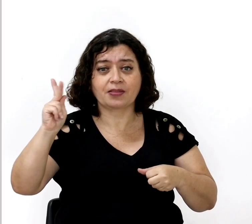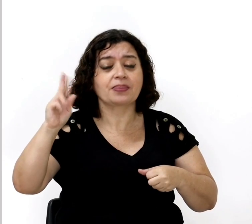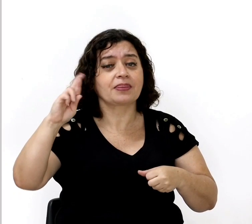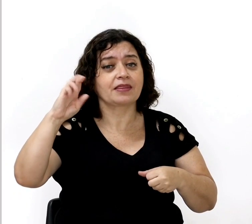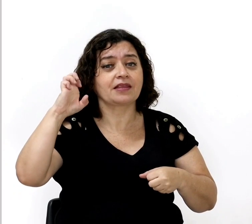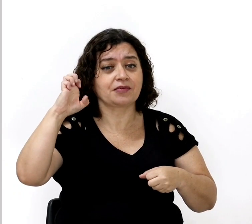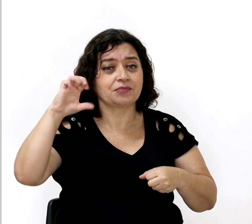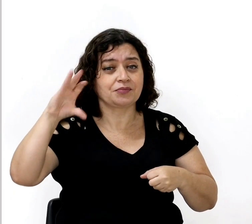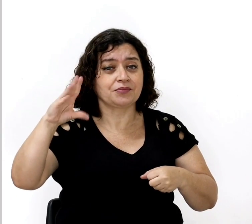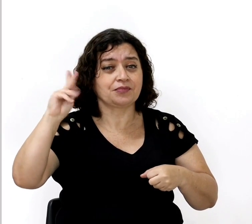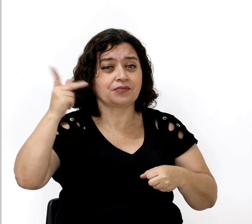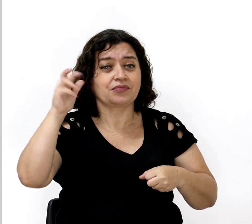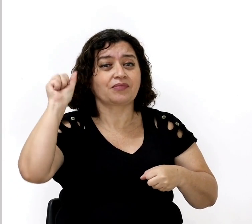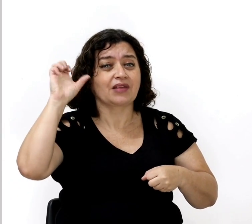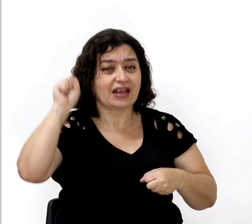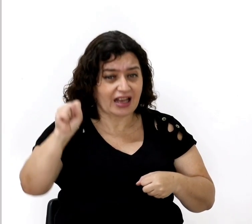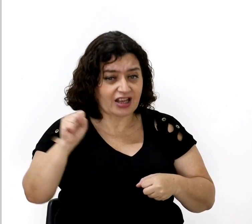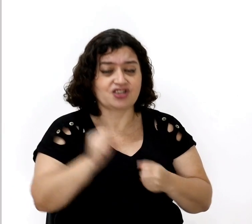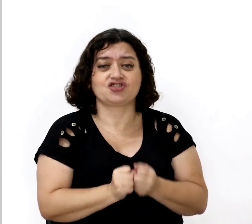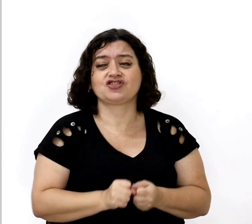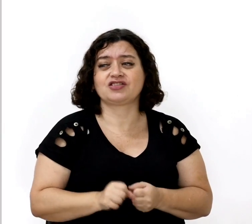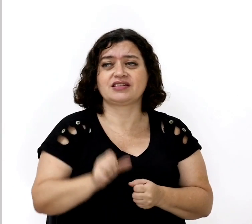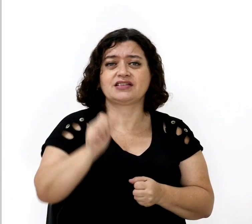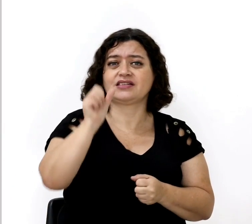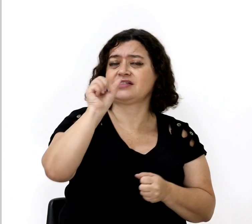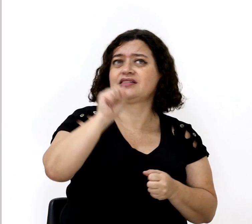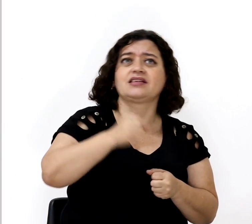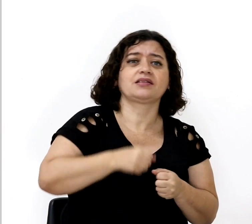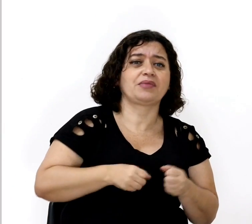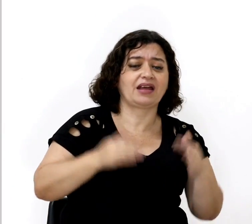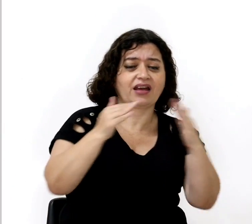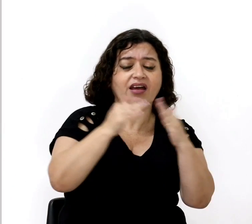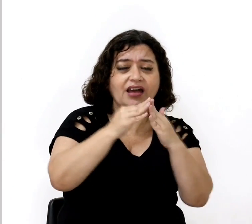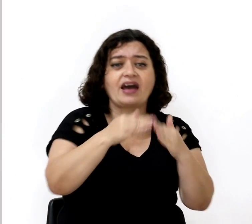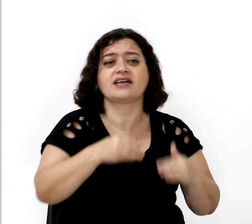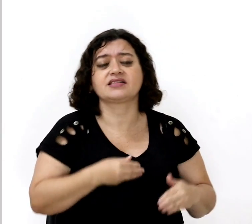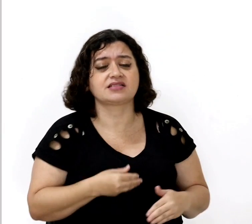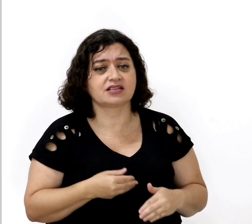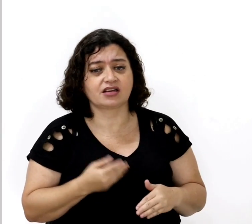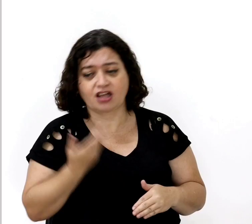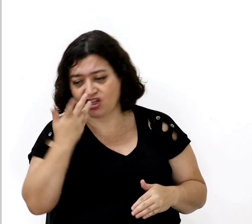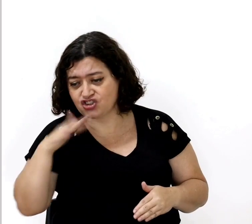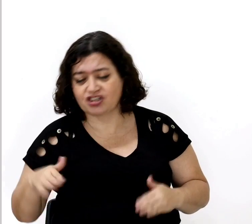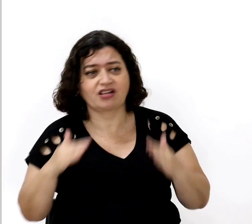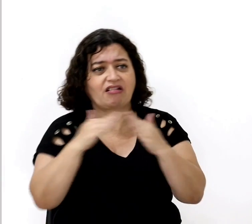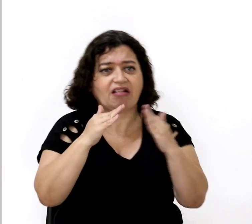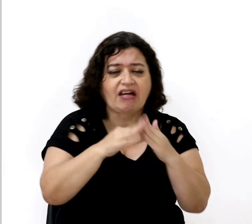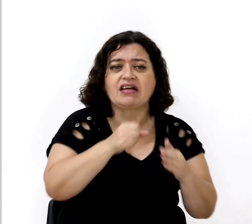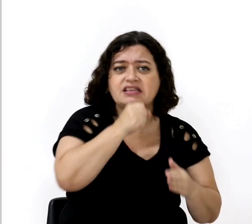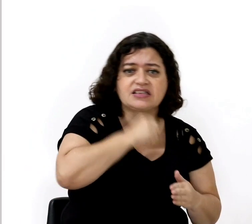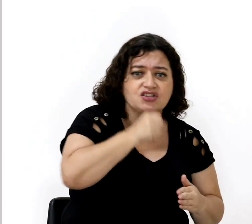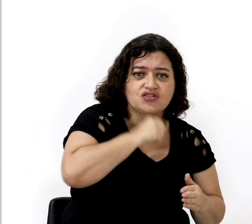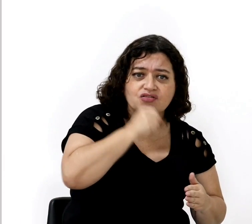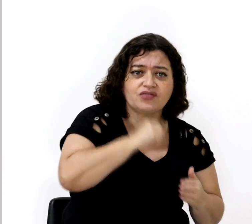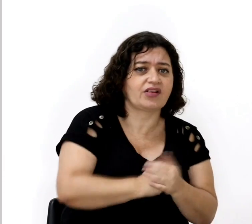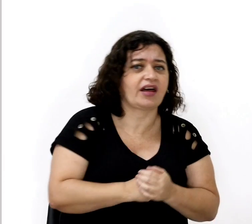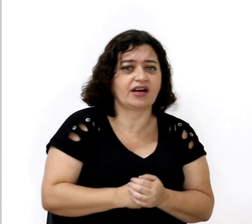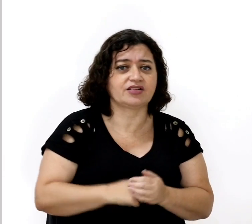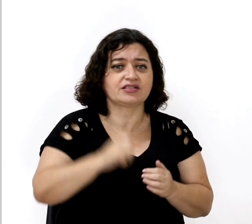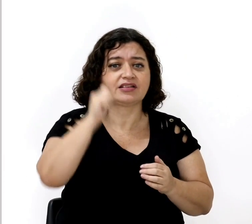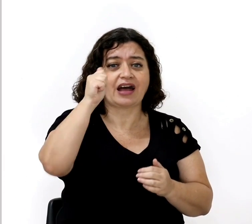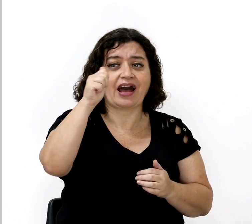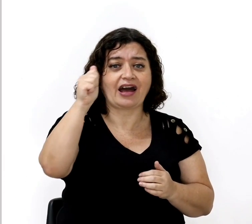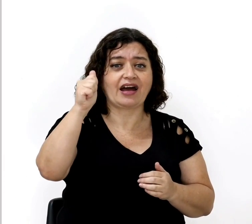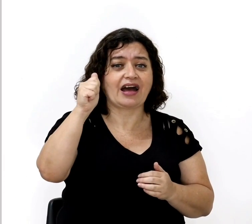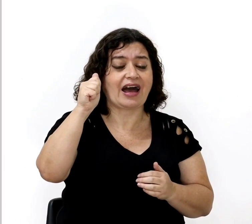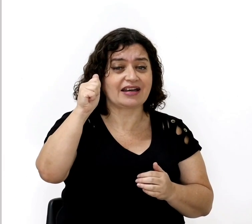asilos que precisam de voluntários, a ACD e outros órgãos que precisam de profissionais voluntários. Os membros da igreja